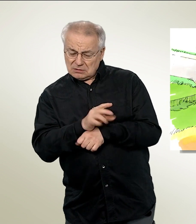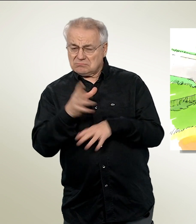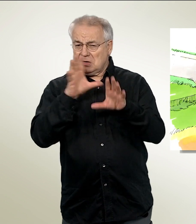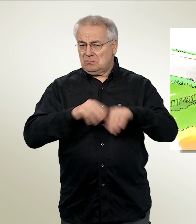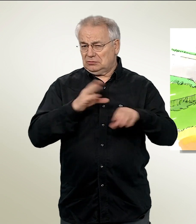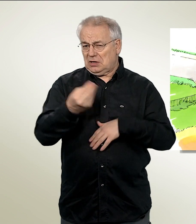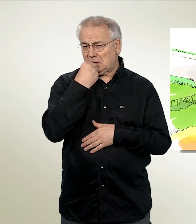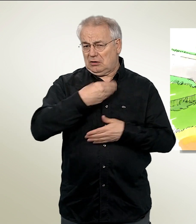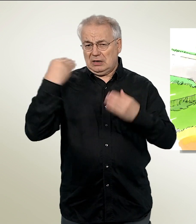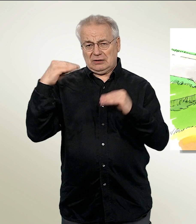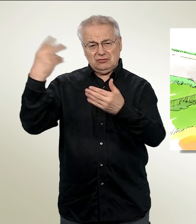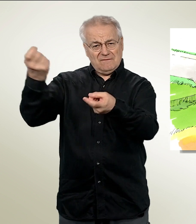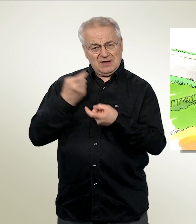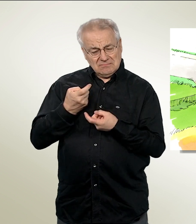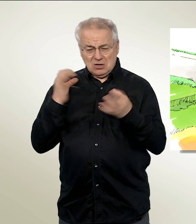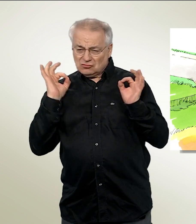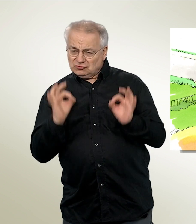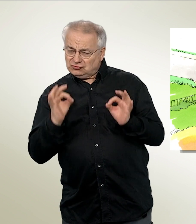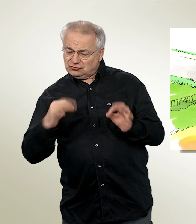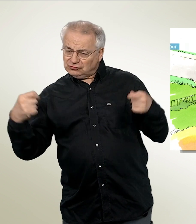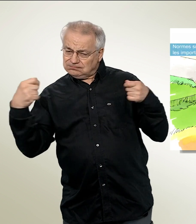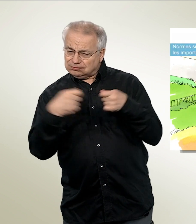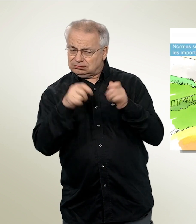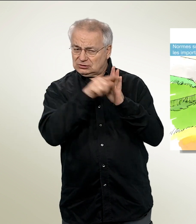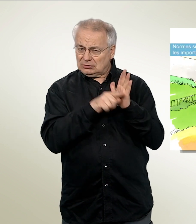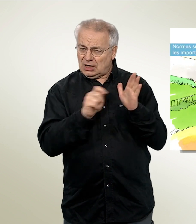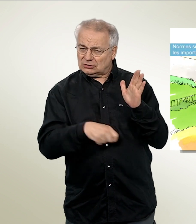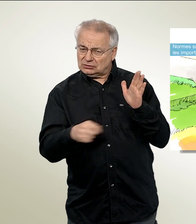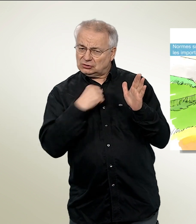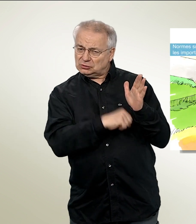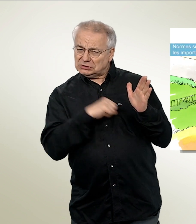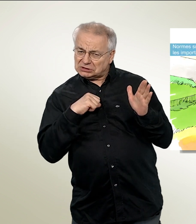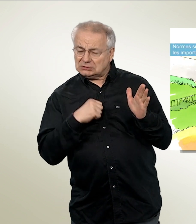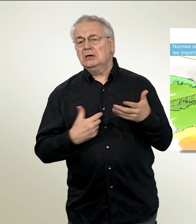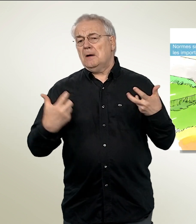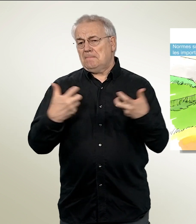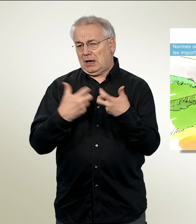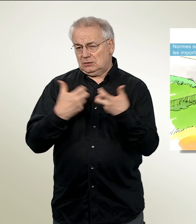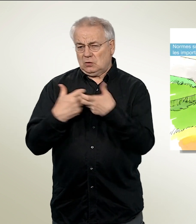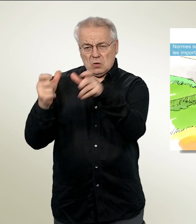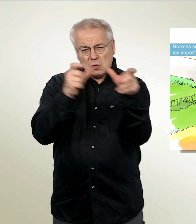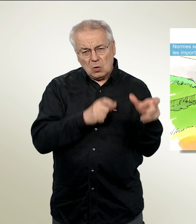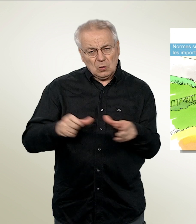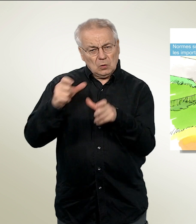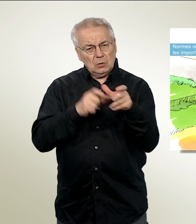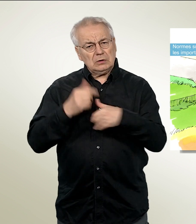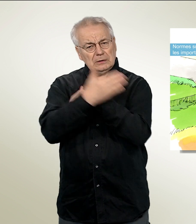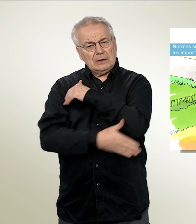agricoles importés correspondent en règle générale aux standards suisses, par exemple en effectuant des contrôles dans les pays de provenance.